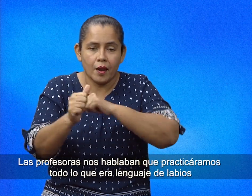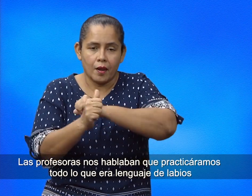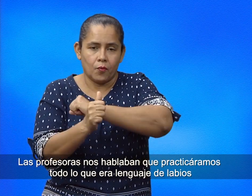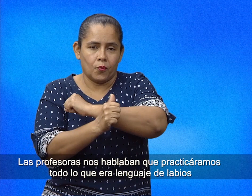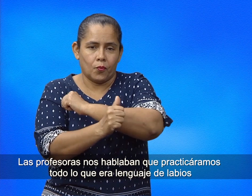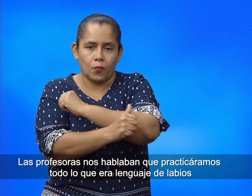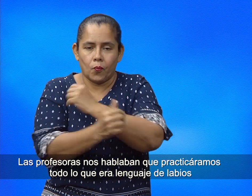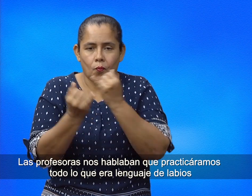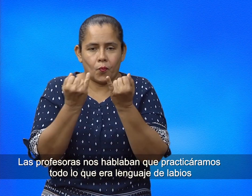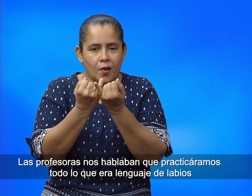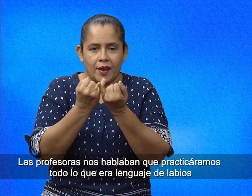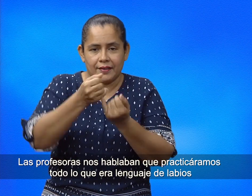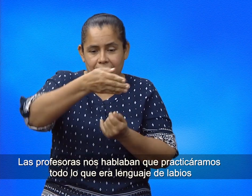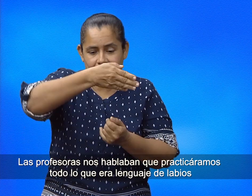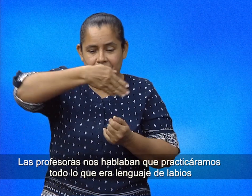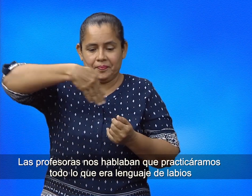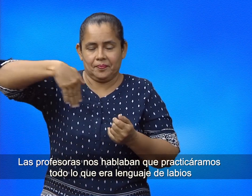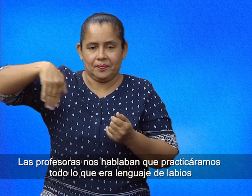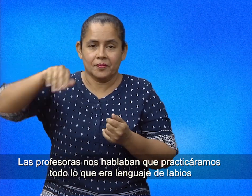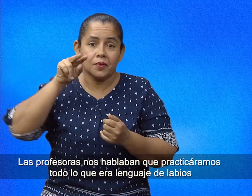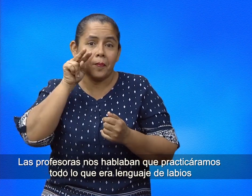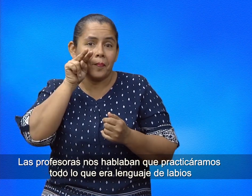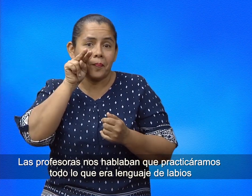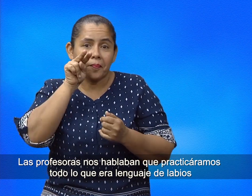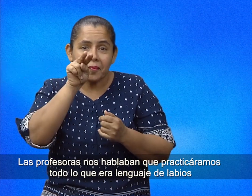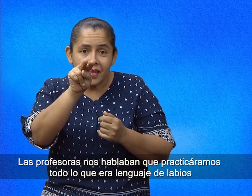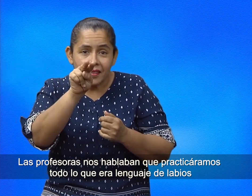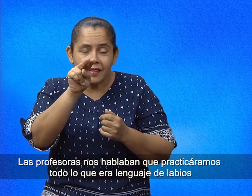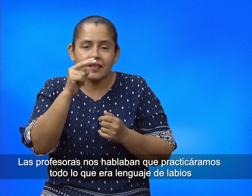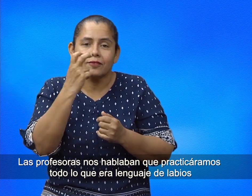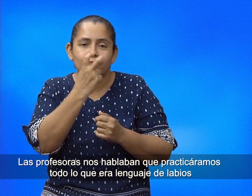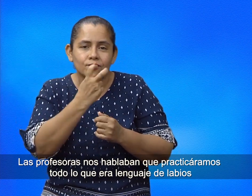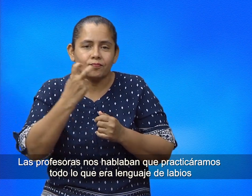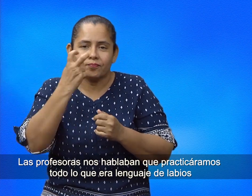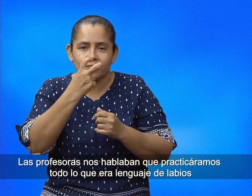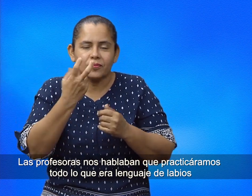que practicábamos todo lo que era el lenguaje de labios.